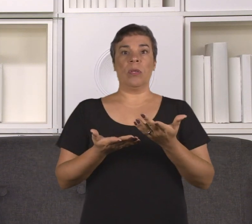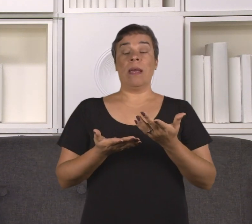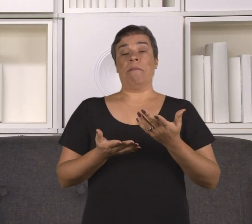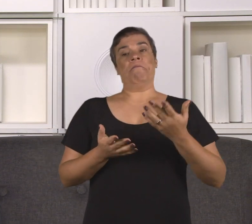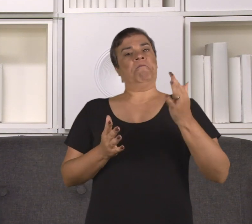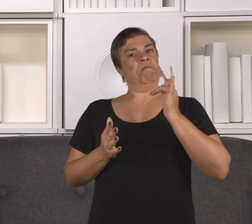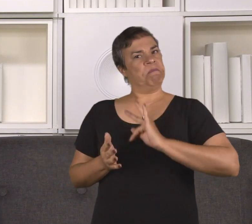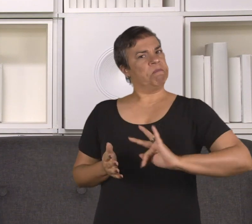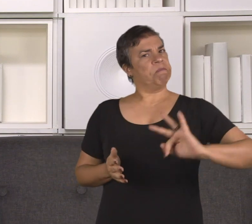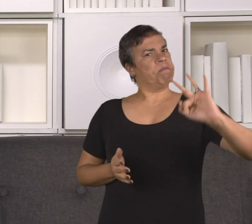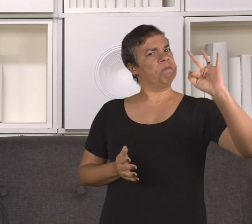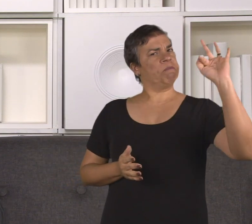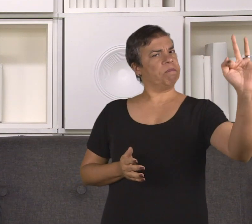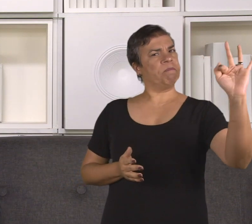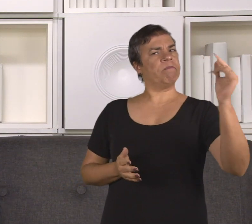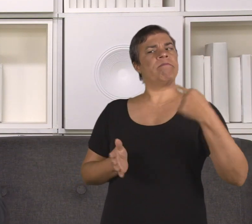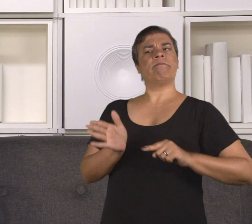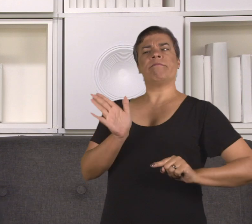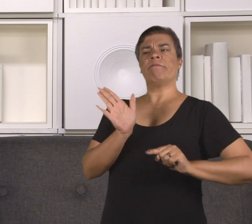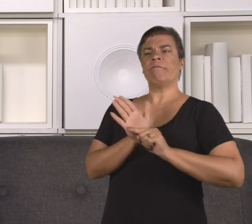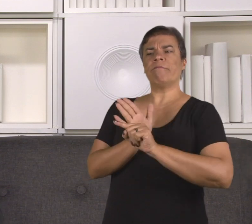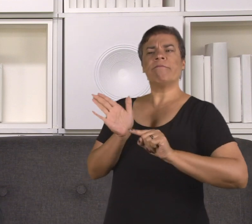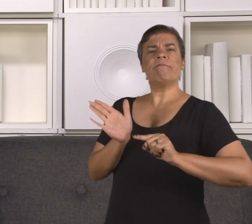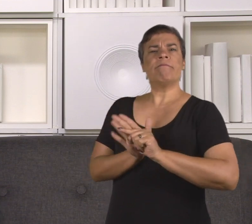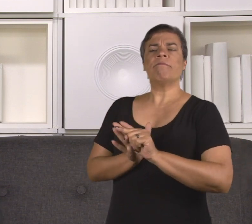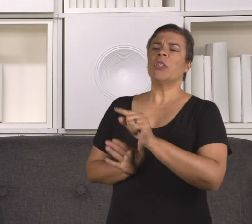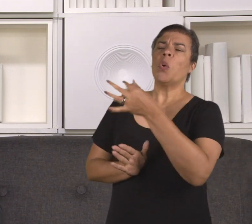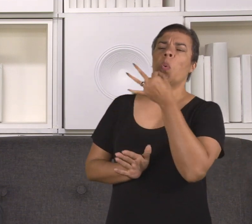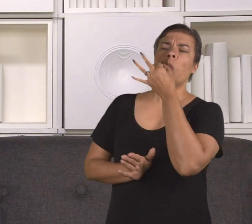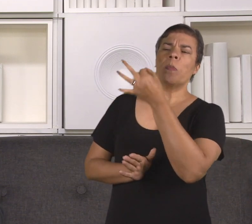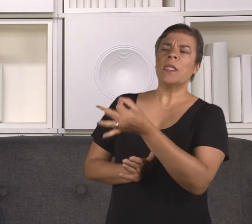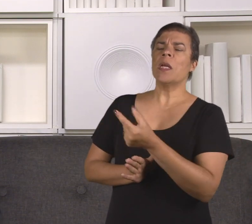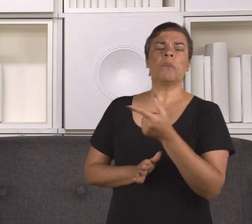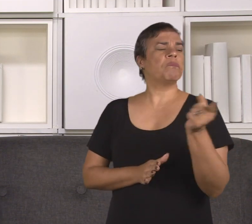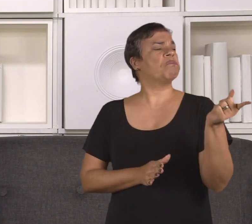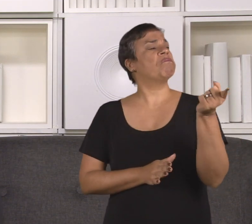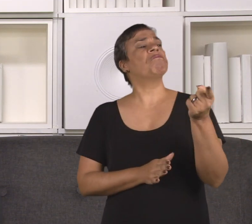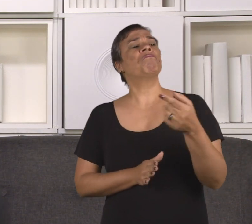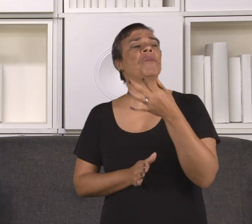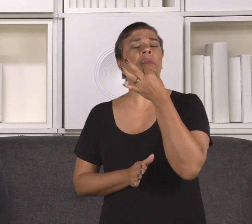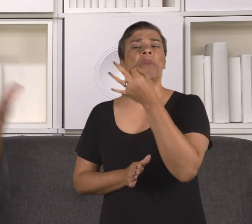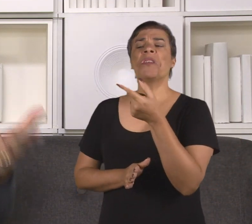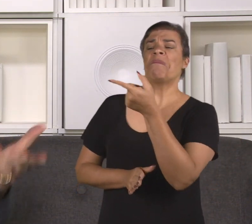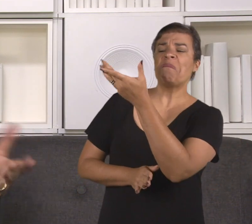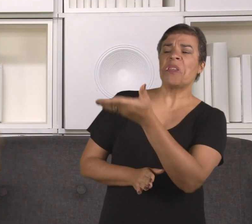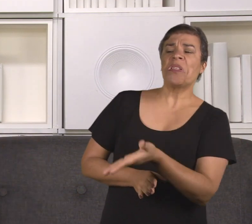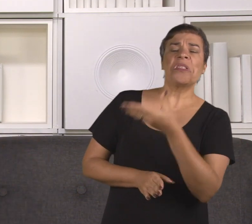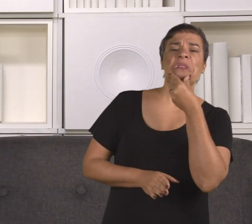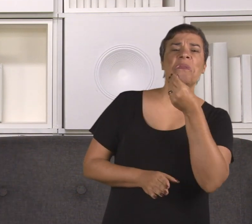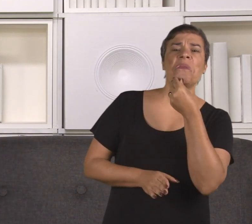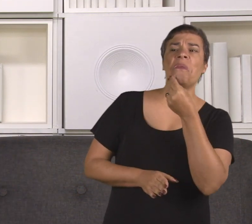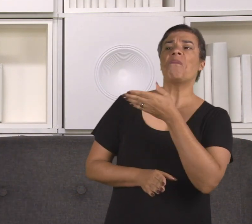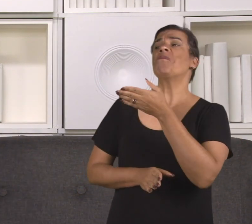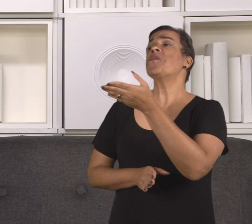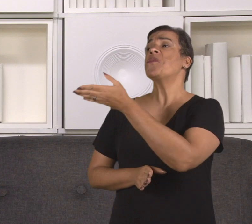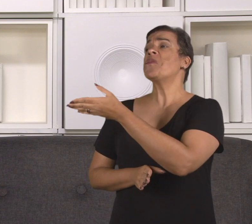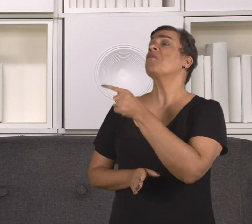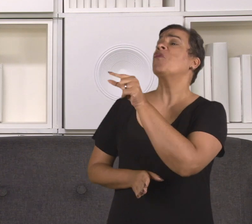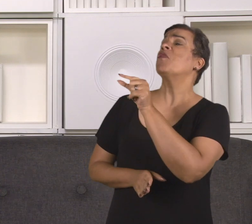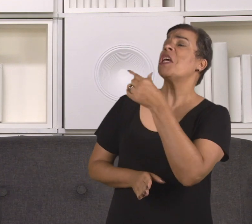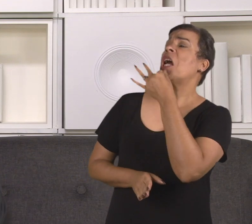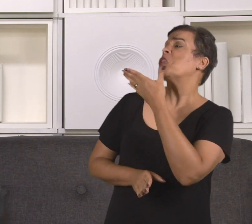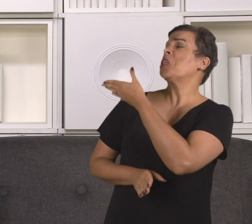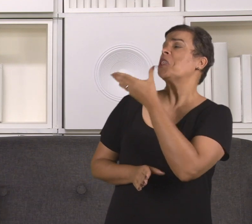os fariseus, eles começam a perguntar, o que você acha disso? O que você acha desse homem? Quem é ele? E o